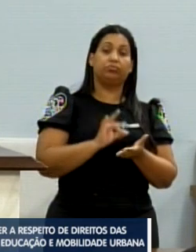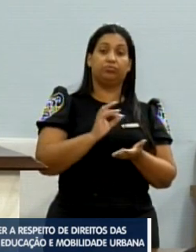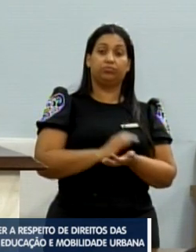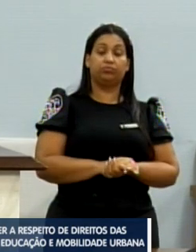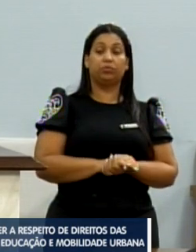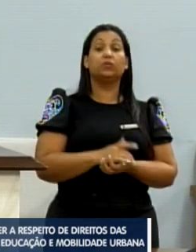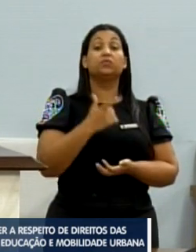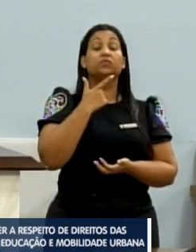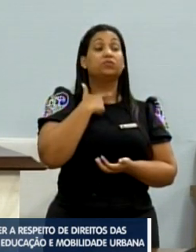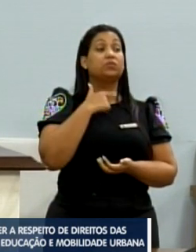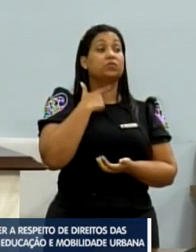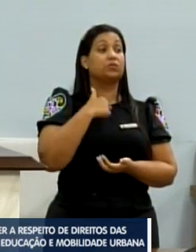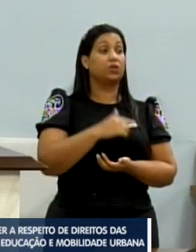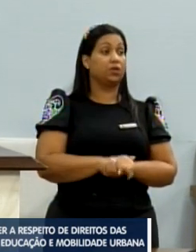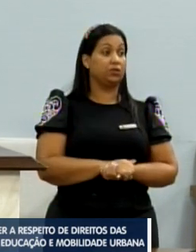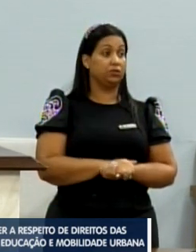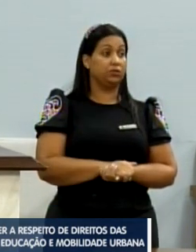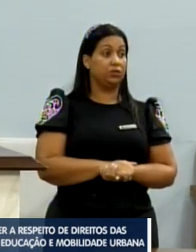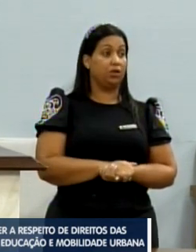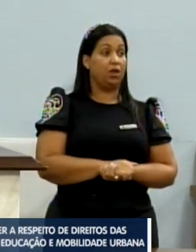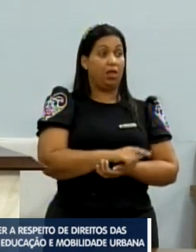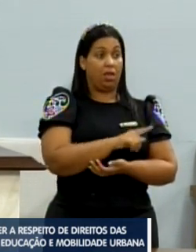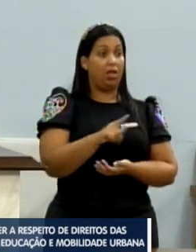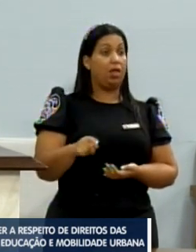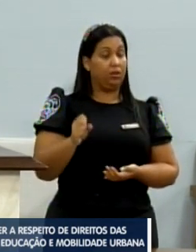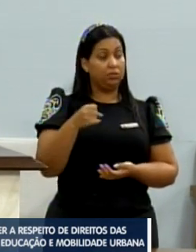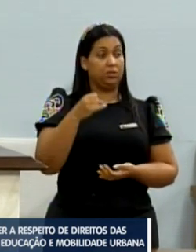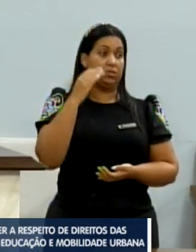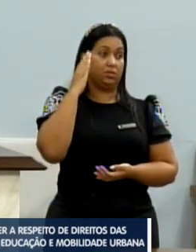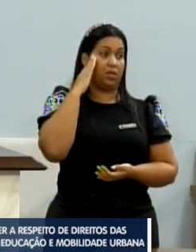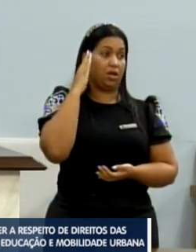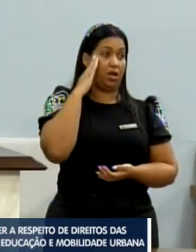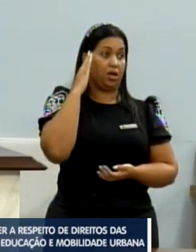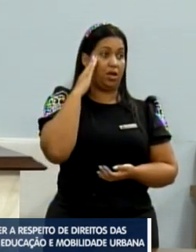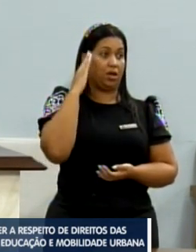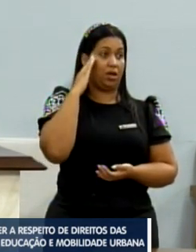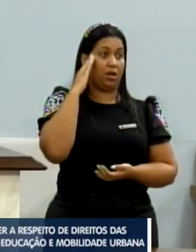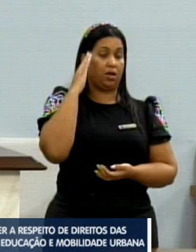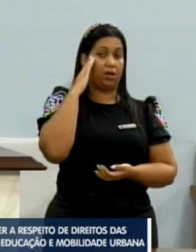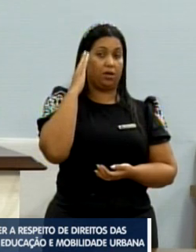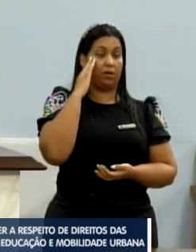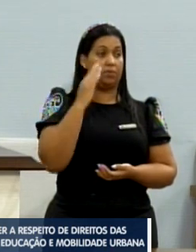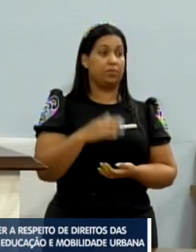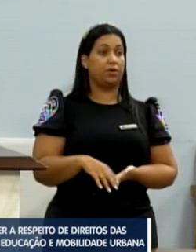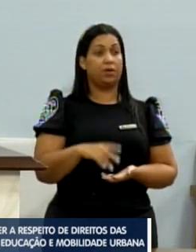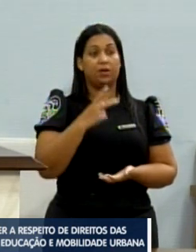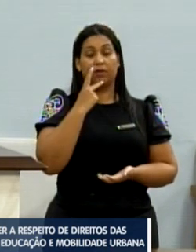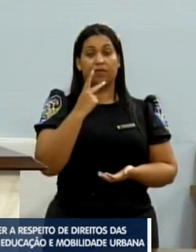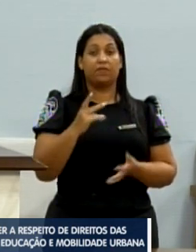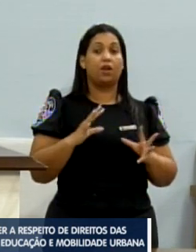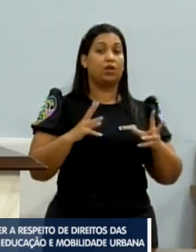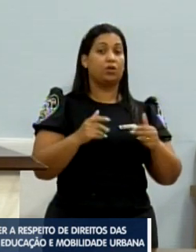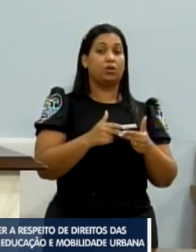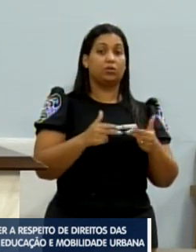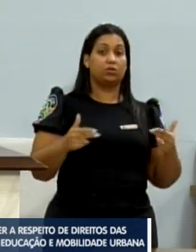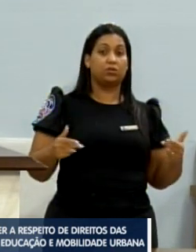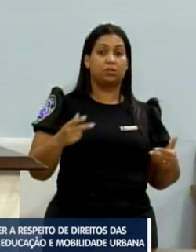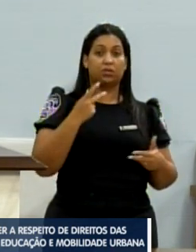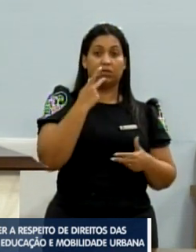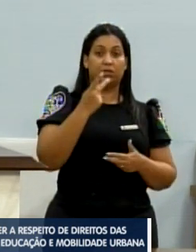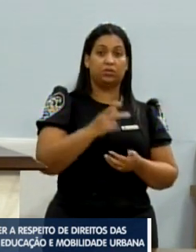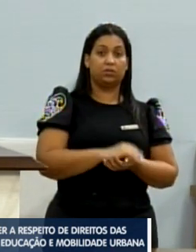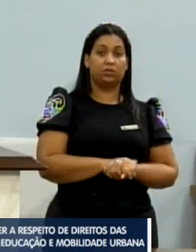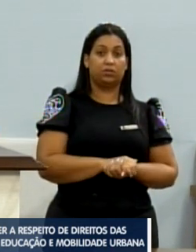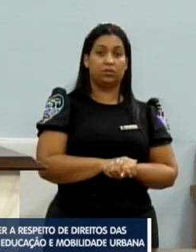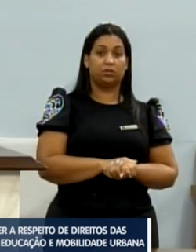com vontade na palavra. Elas sim sabem, quando põem energia no microfone aqui, tudo que está sendo dito.